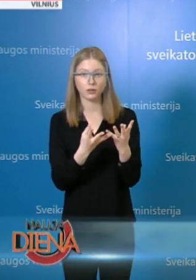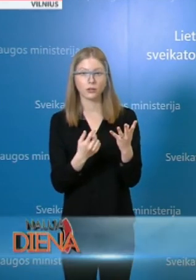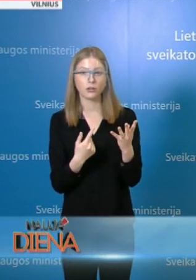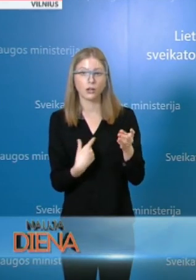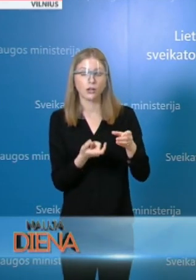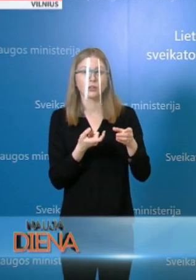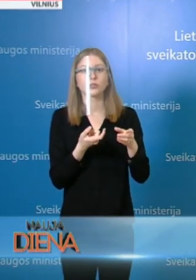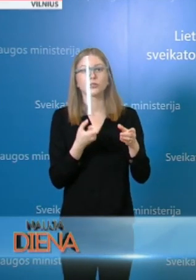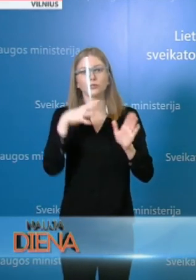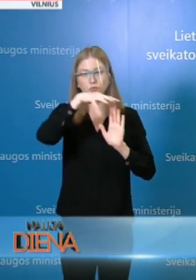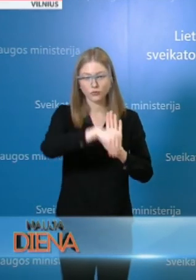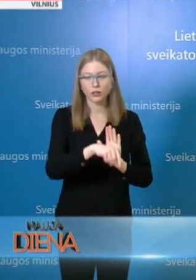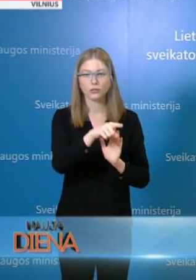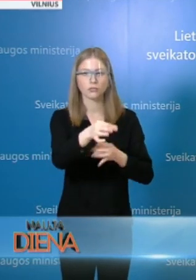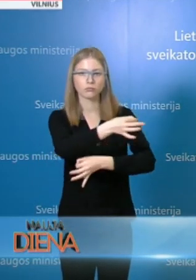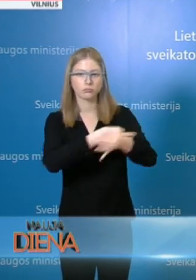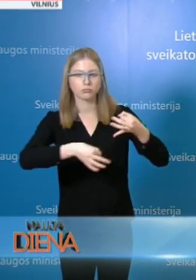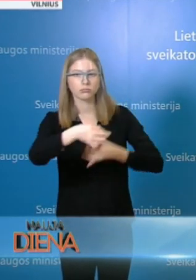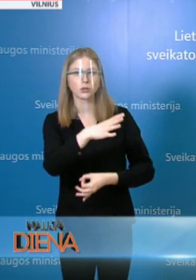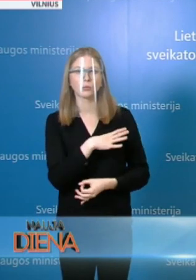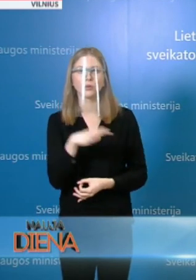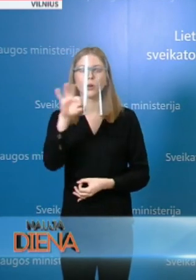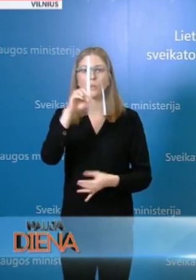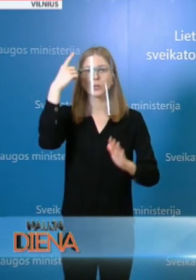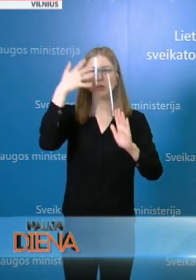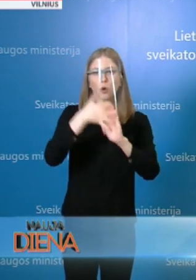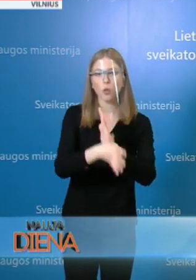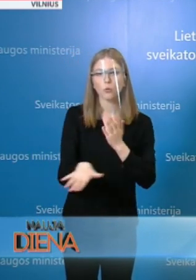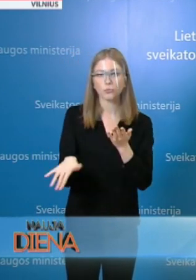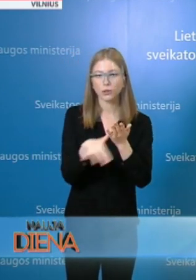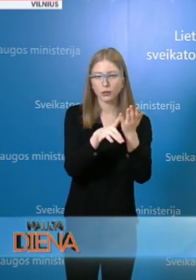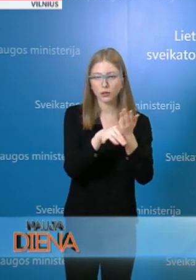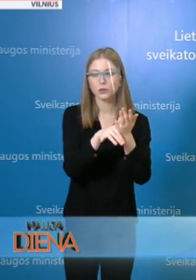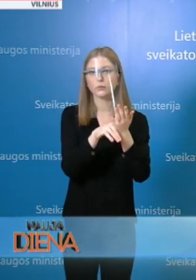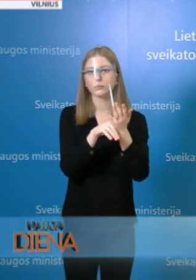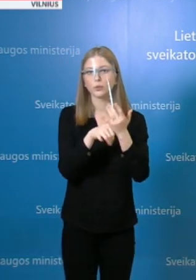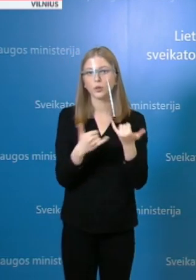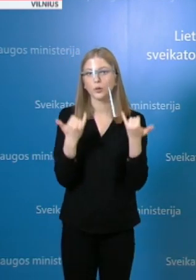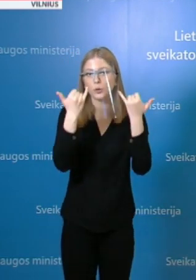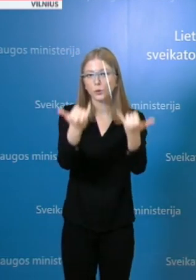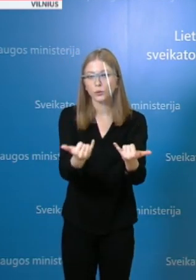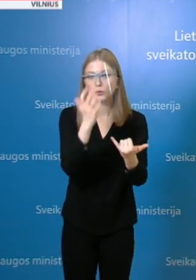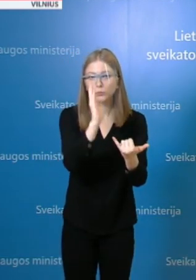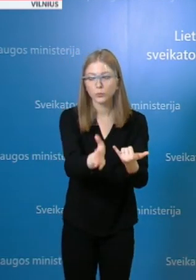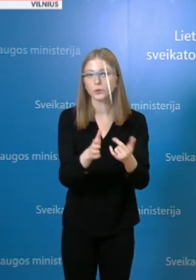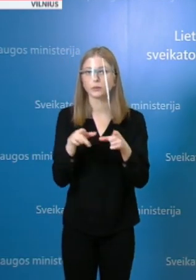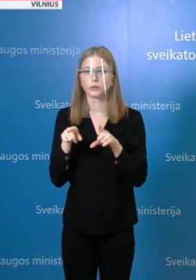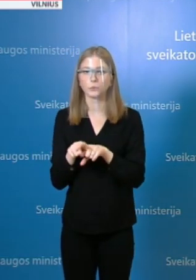tiek psichologinės pagalbos prieinamumo didinimas, galimybė pasitelkti